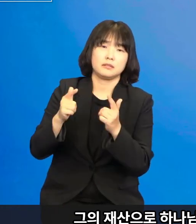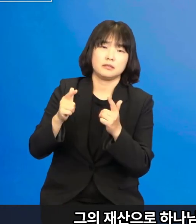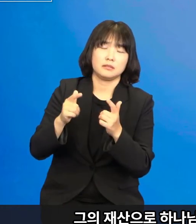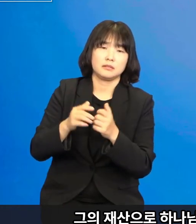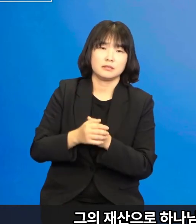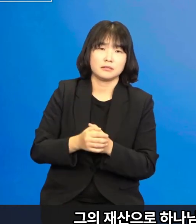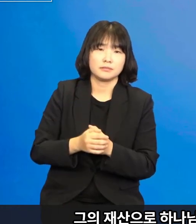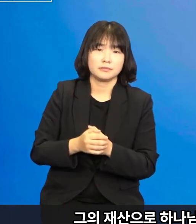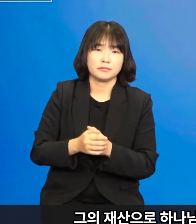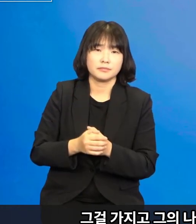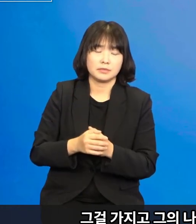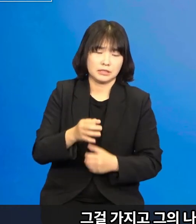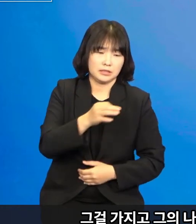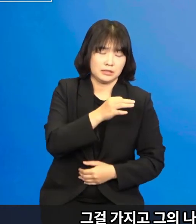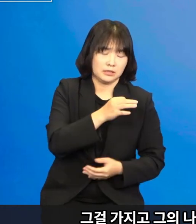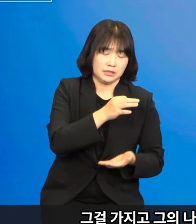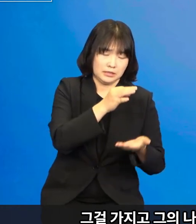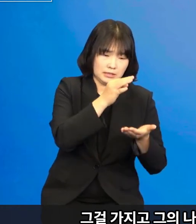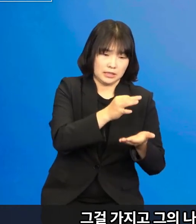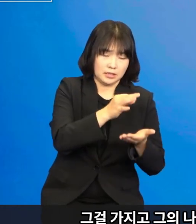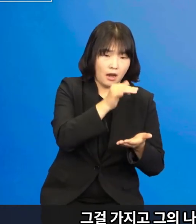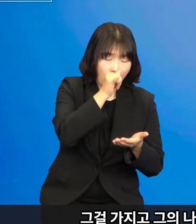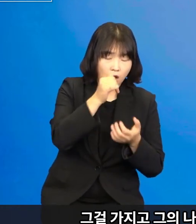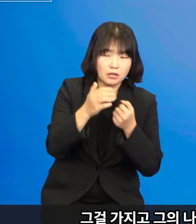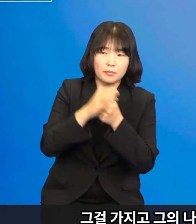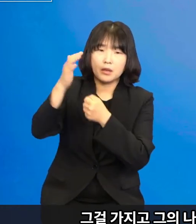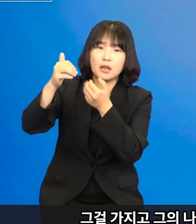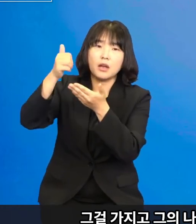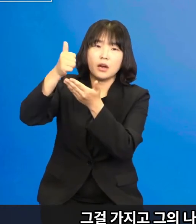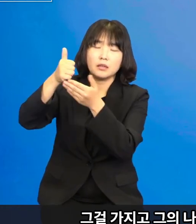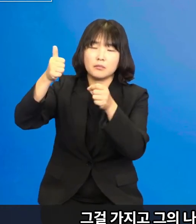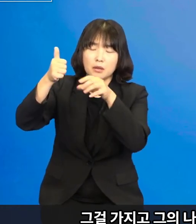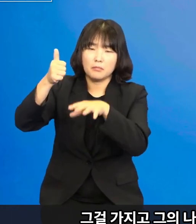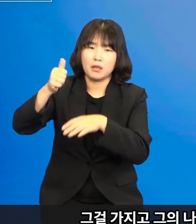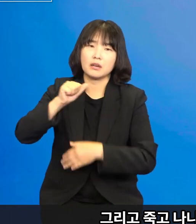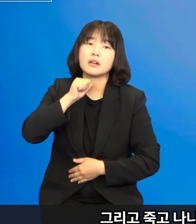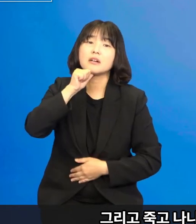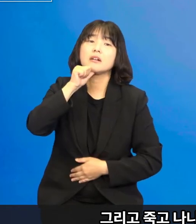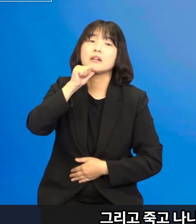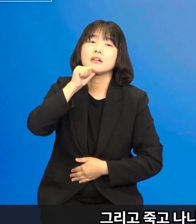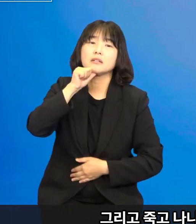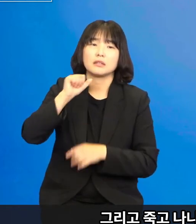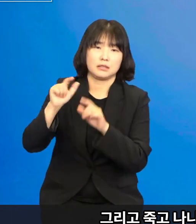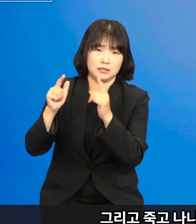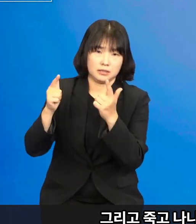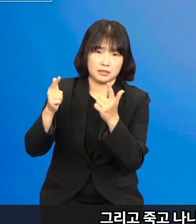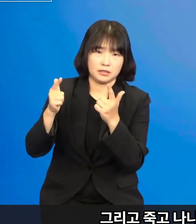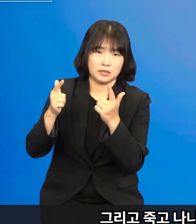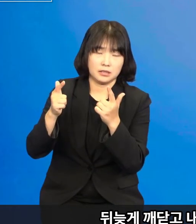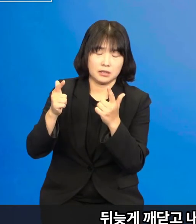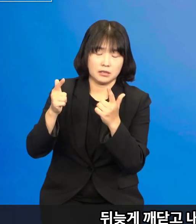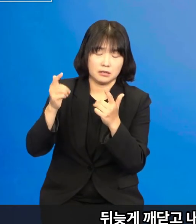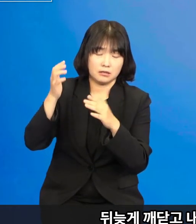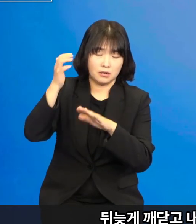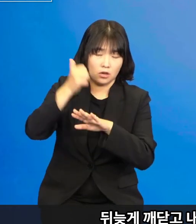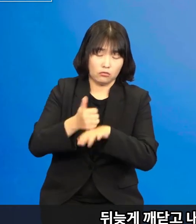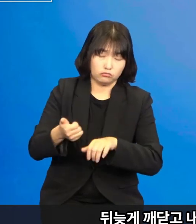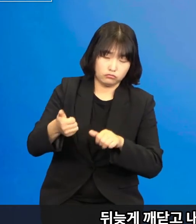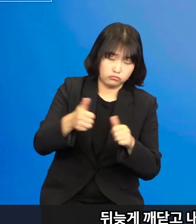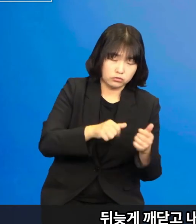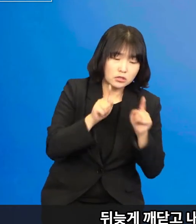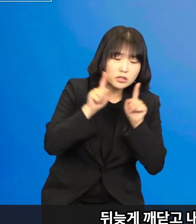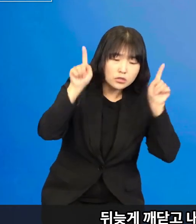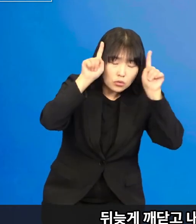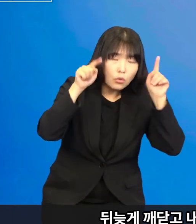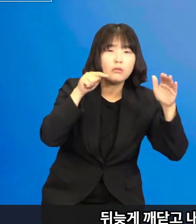부유한 자가 되지 못했어요. 그걸 가지고 그의 나라와 의를 구하지 못했습니다. 그리고 죽고 나니까 지옥에 가 있는 거예요. 뒤늦게 깨닫고